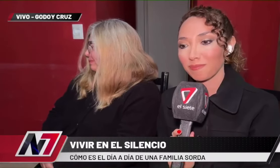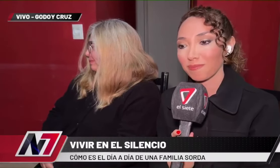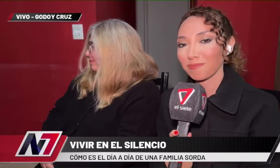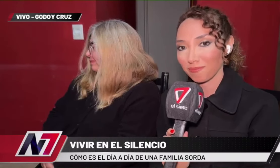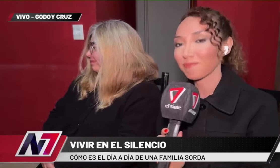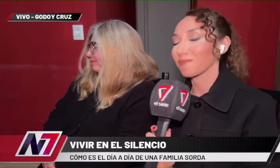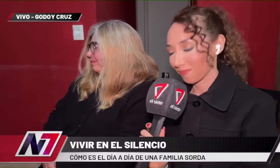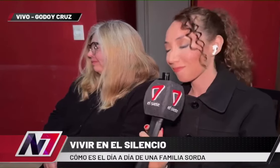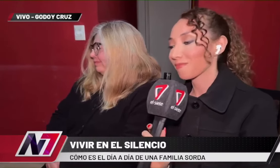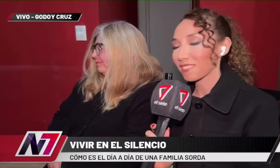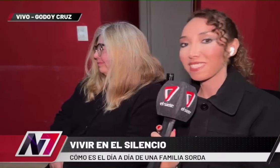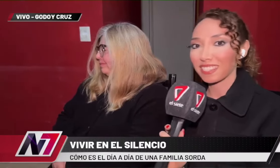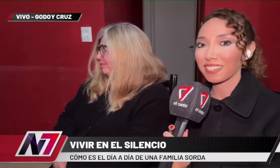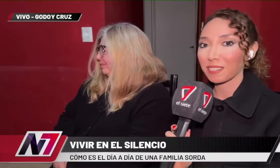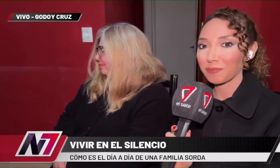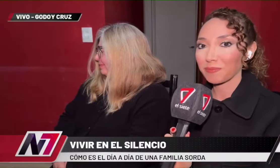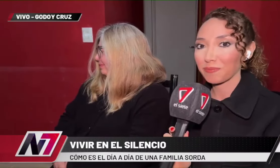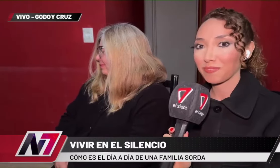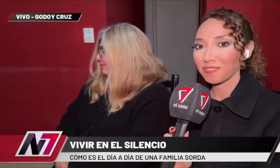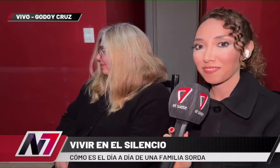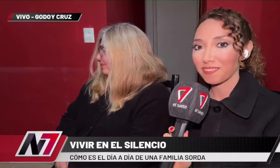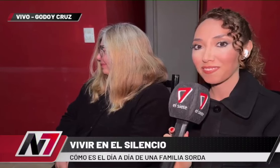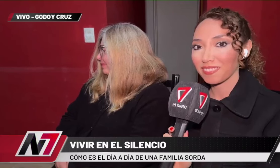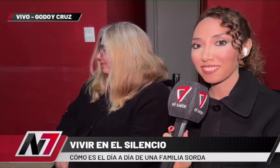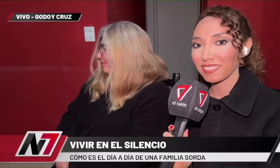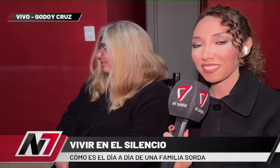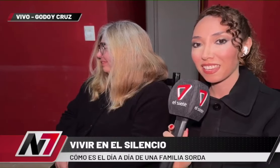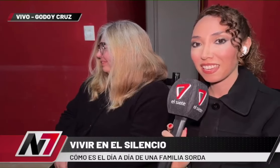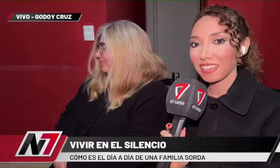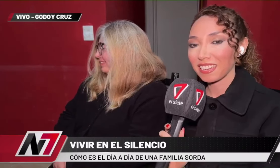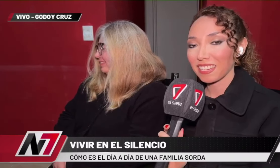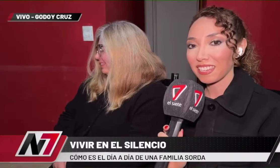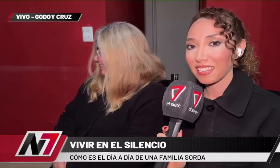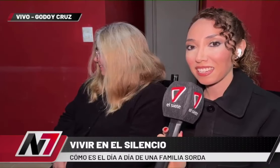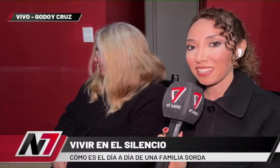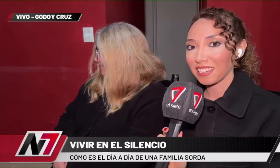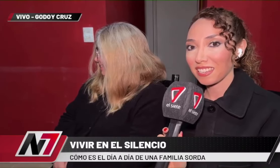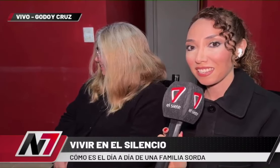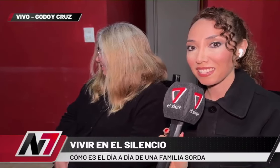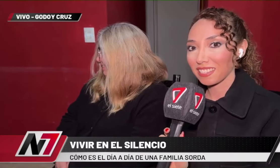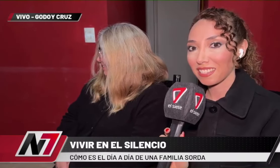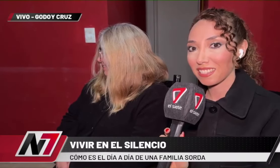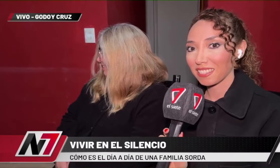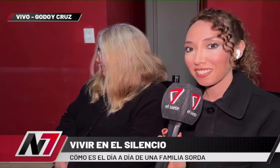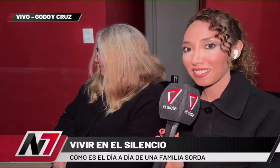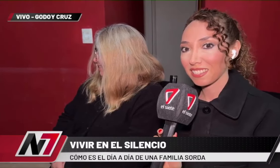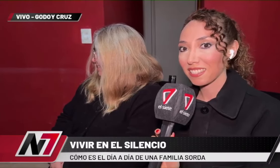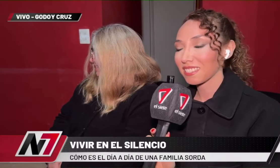más inclusivos y demás, si realmente lo Sí. perciben o falta mucho todavía para que ellos se puedan sentir realmente incluidos?